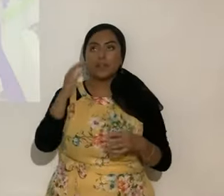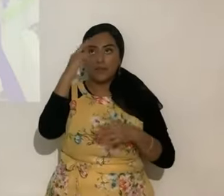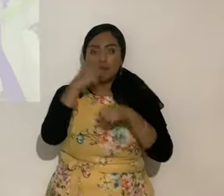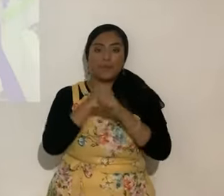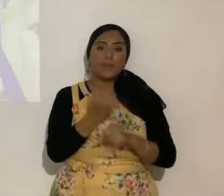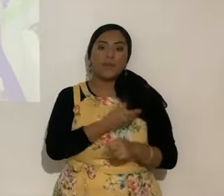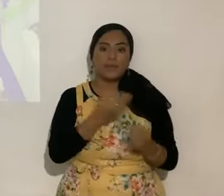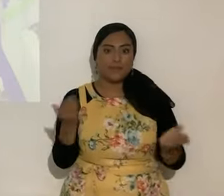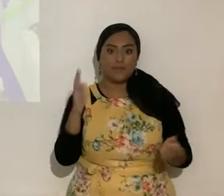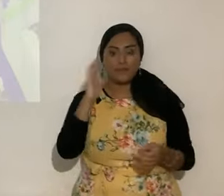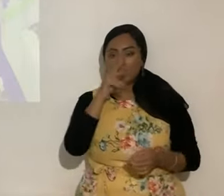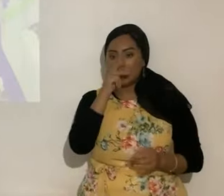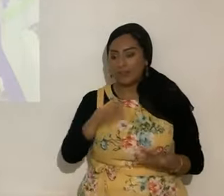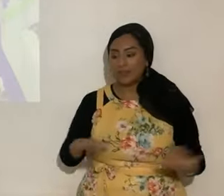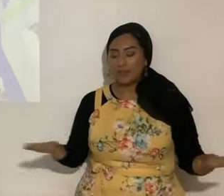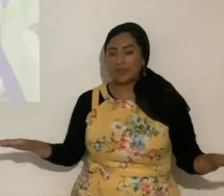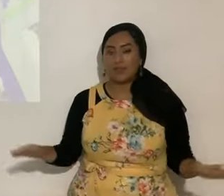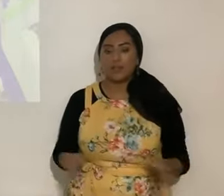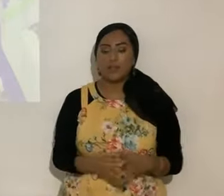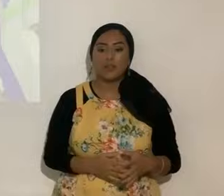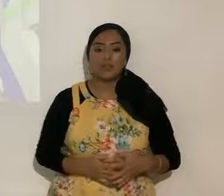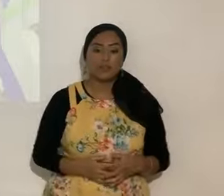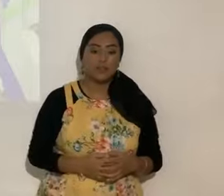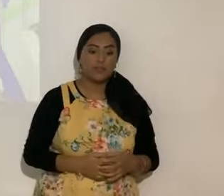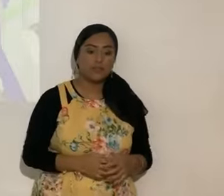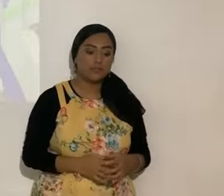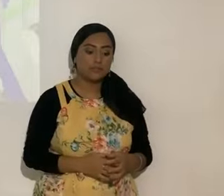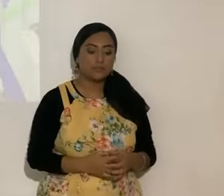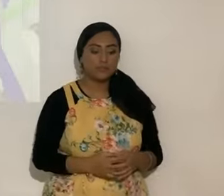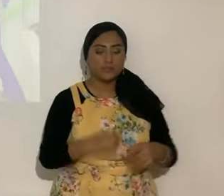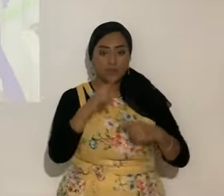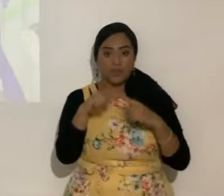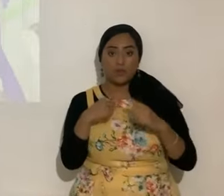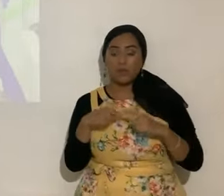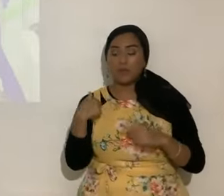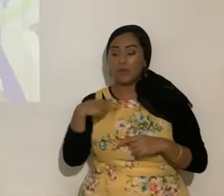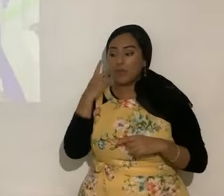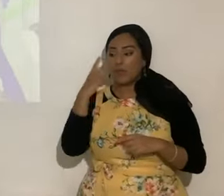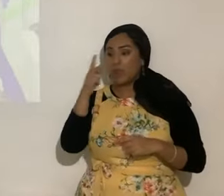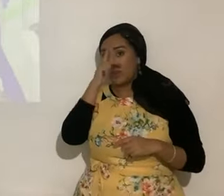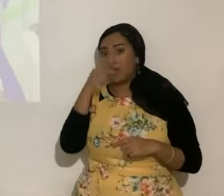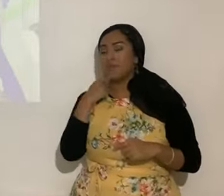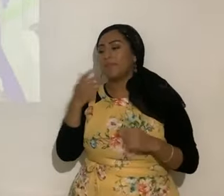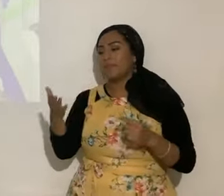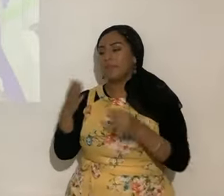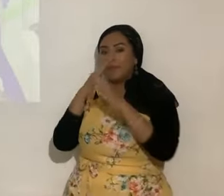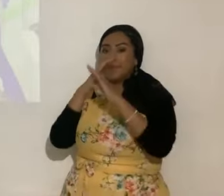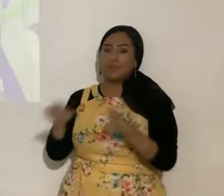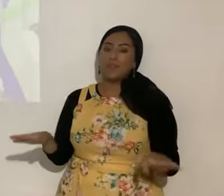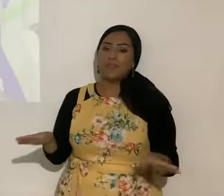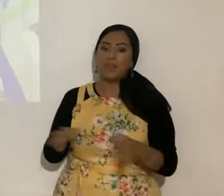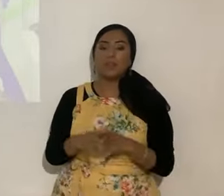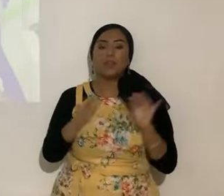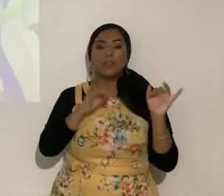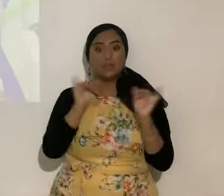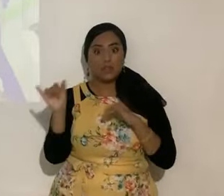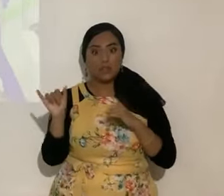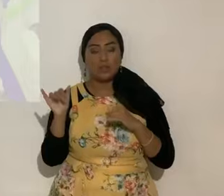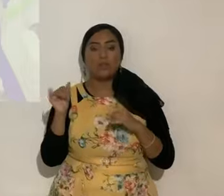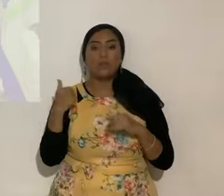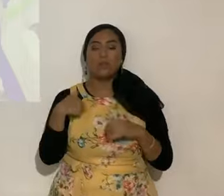creó el Eterno, ¿no?, cuando fuimos niños. Bueno, pero la cuestión está, cuando vemos un niño, decimos, qué inocente es. Bueno, así